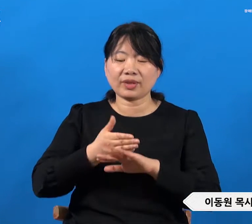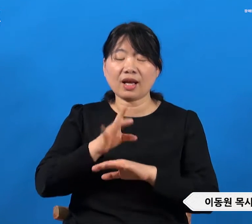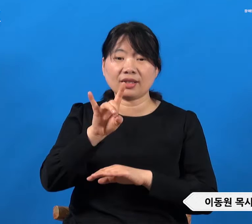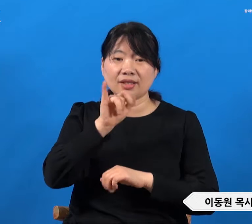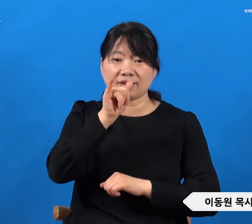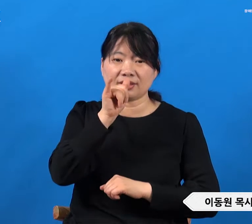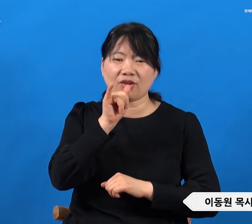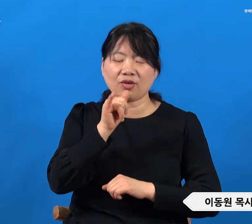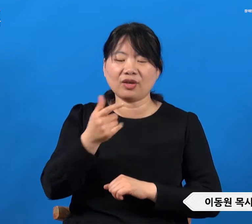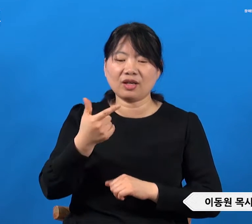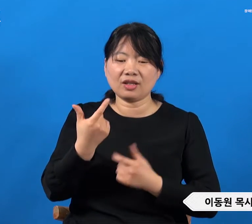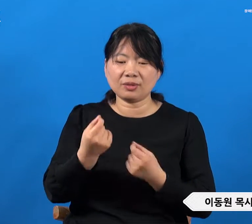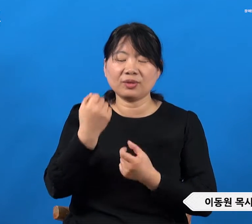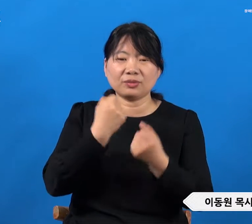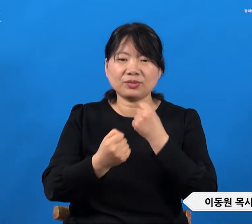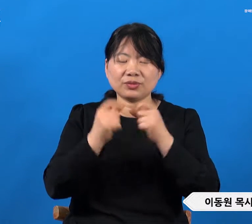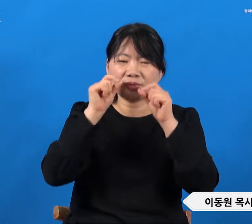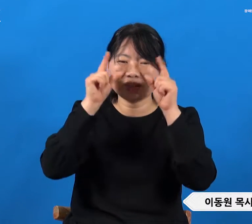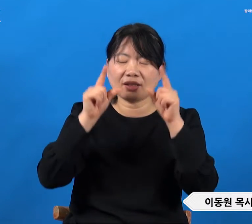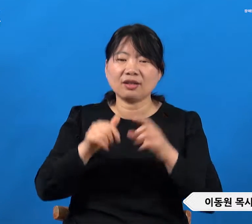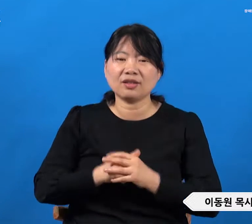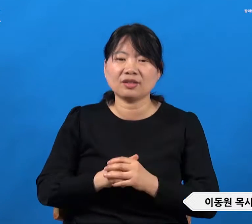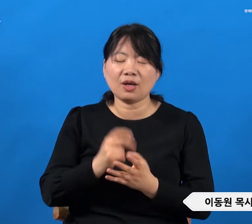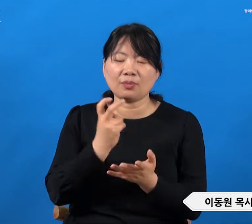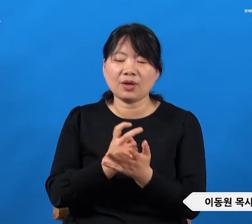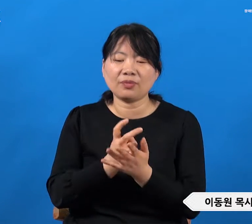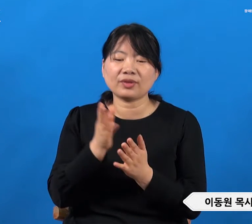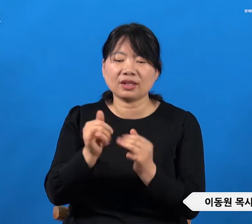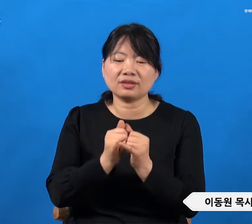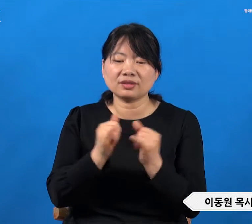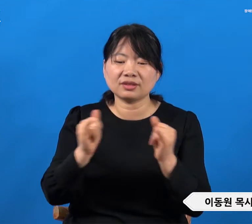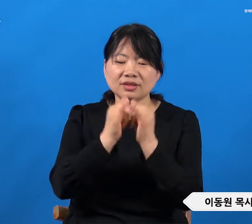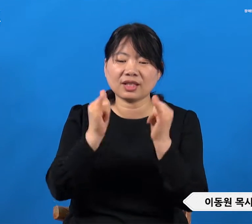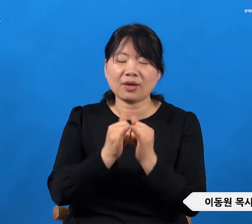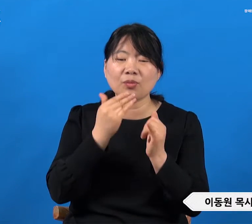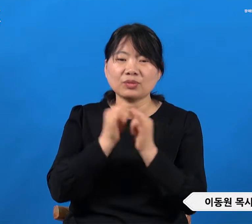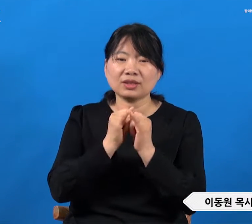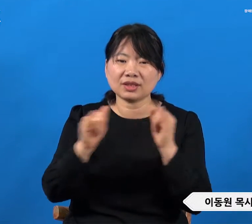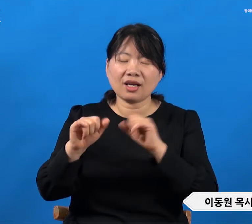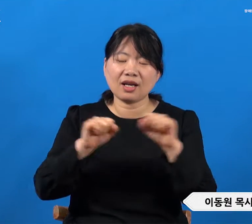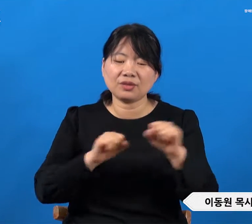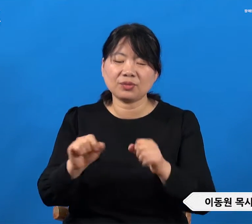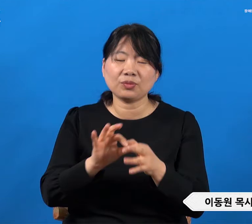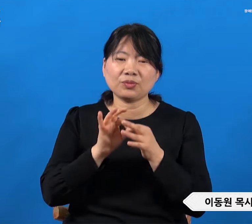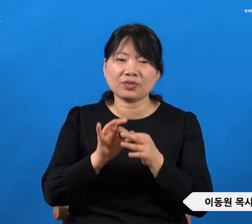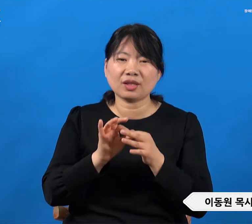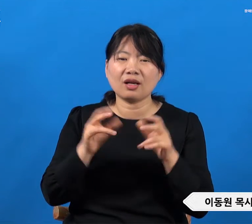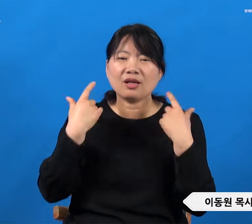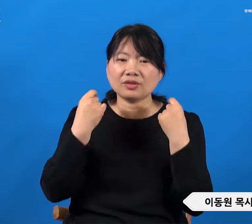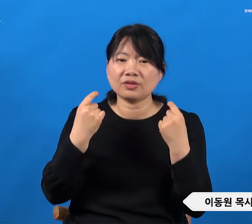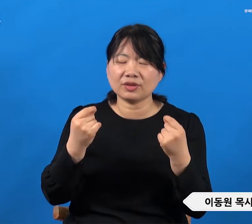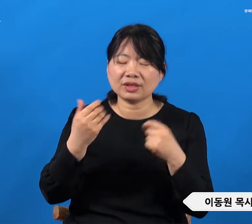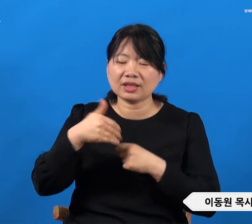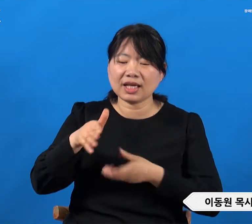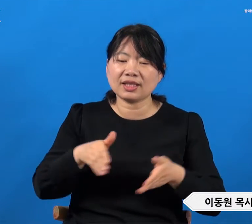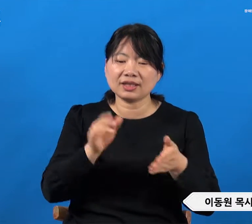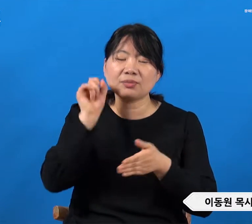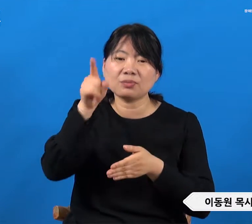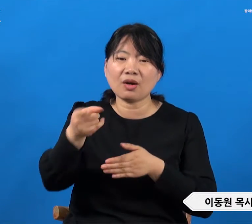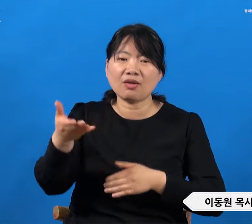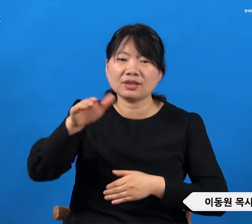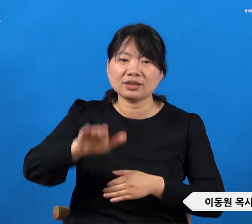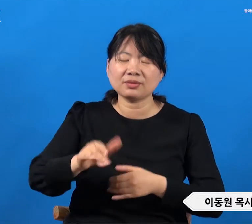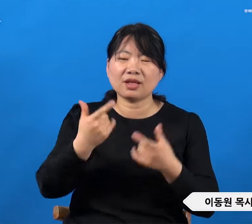감사한 것은 그래도 깨어있는 법률가들이나 사회복지가들의 활동을 통해서 아직도 갈 길이